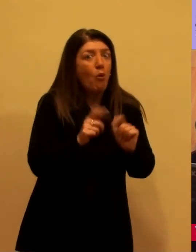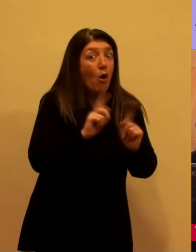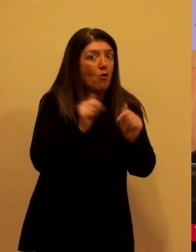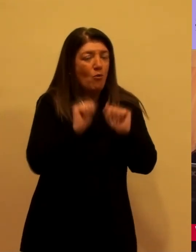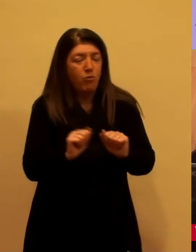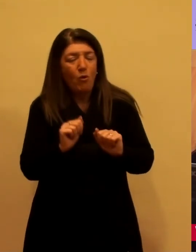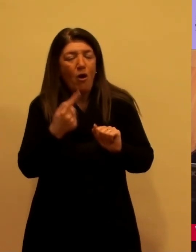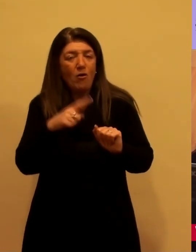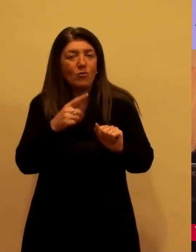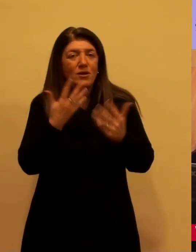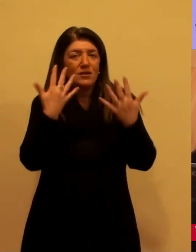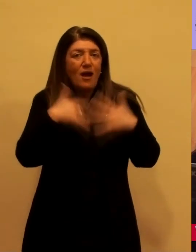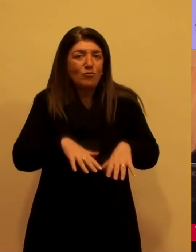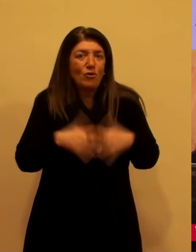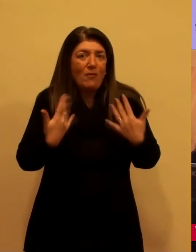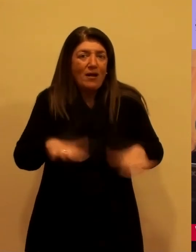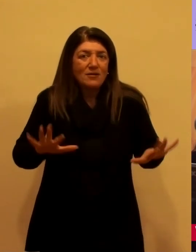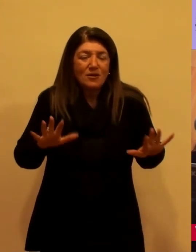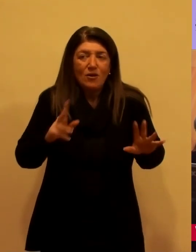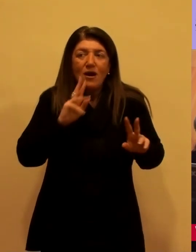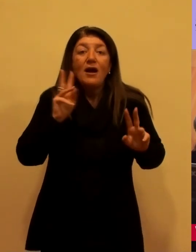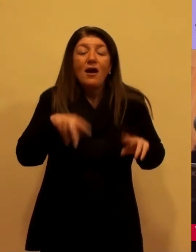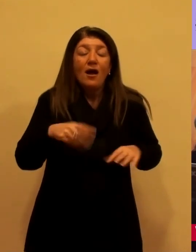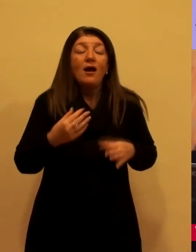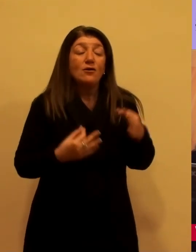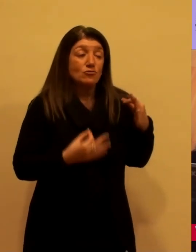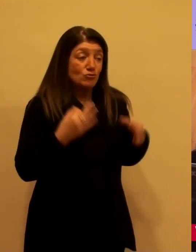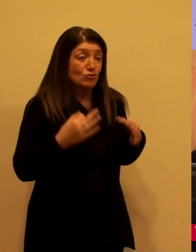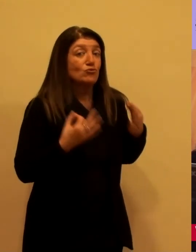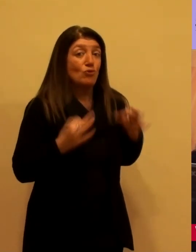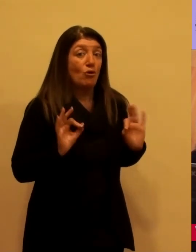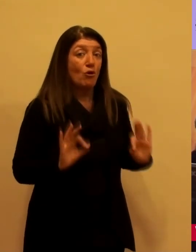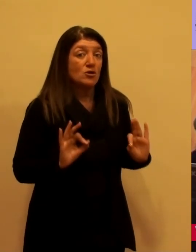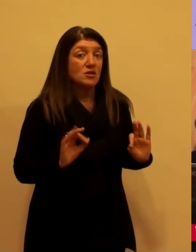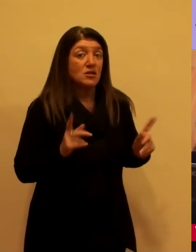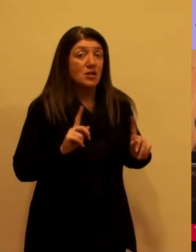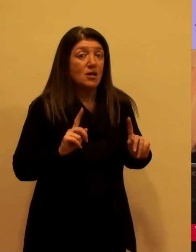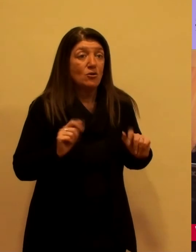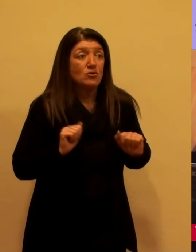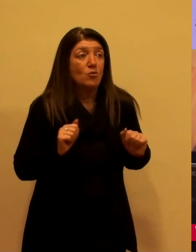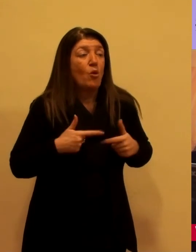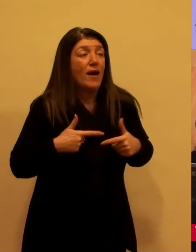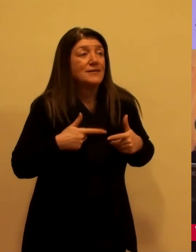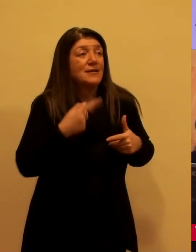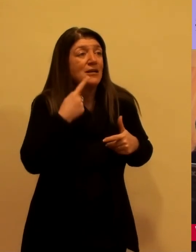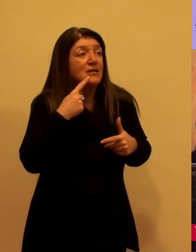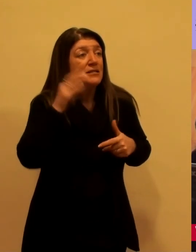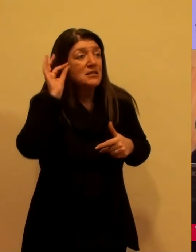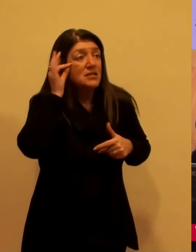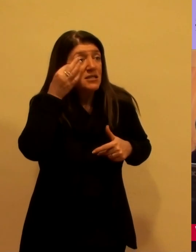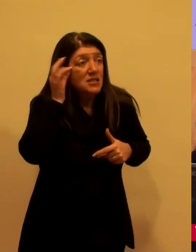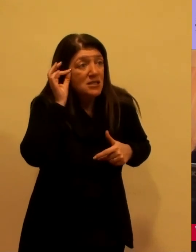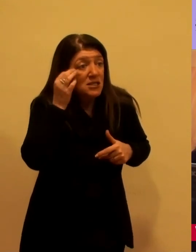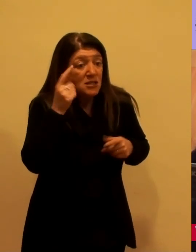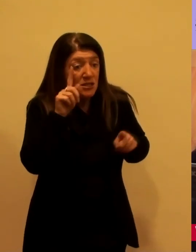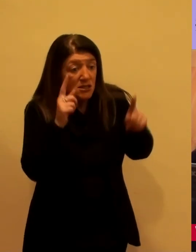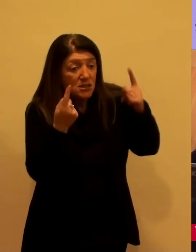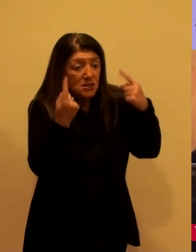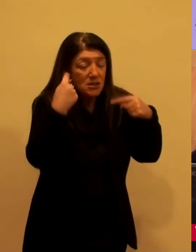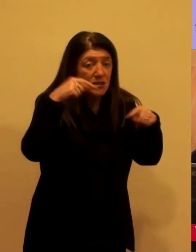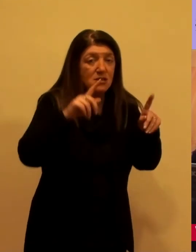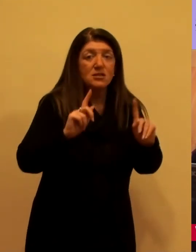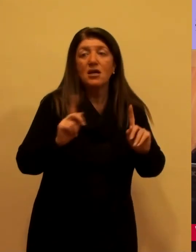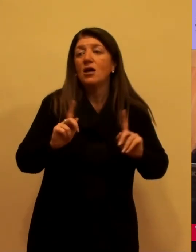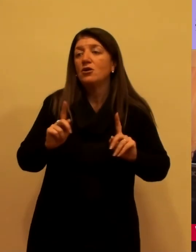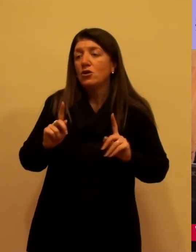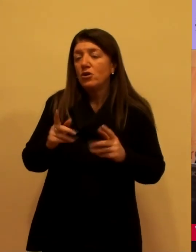Ma è giusto che sia così, sì, comunque, cioè, non è questione di essere puntigliosi e rompiscatole, sì, esatto, cioè, bisogna fare le cose... Purtroppo forse si